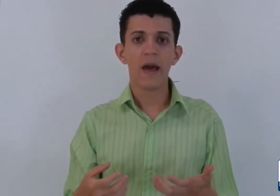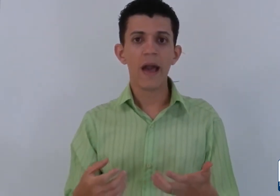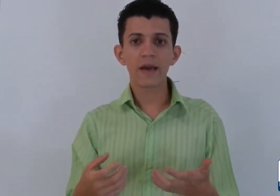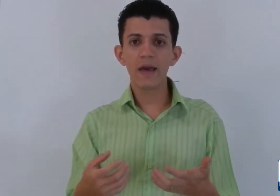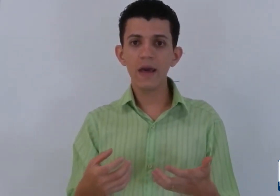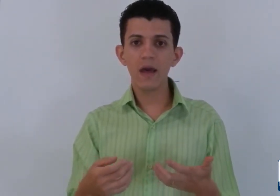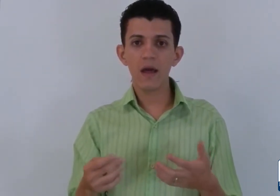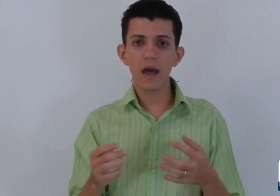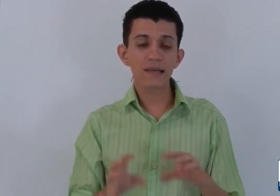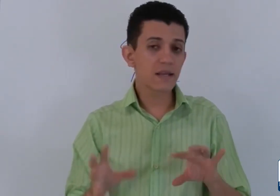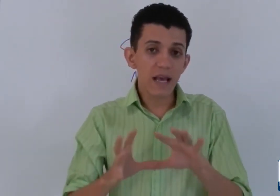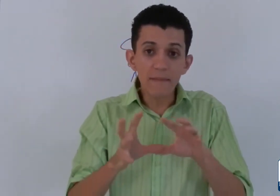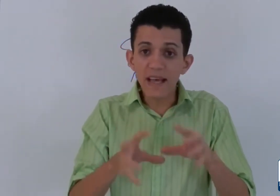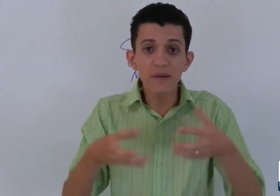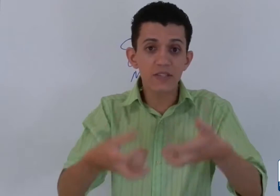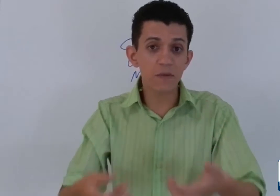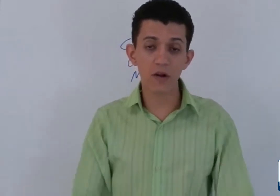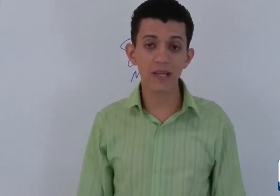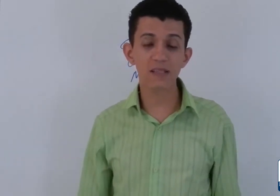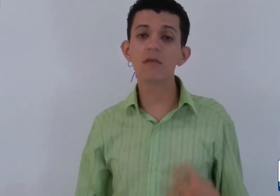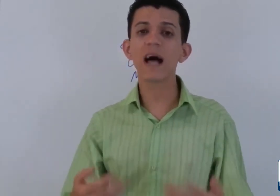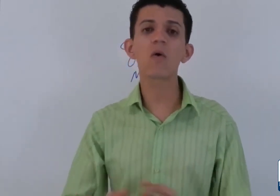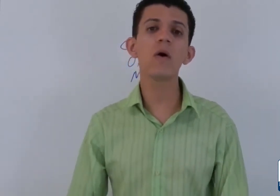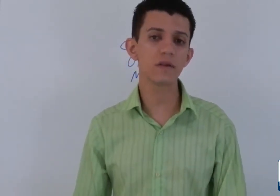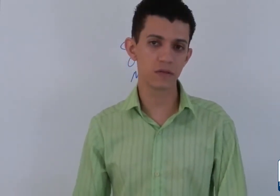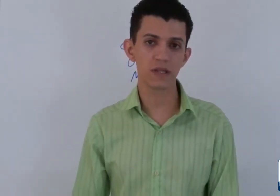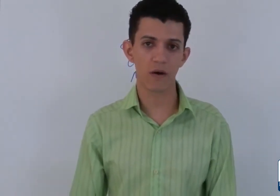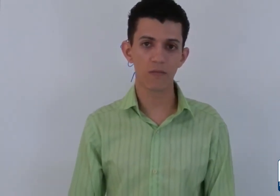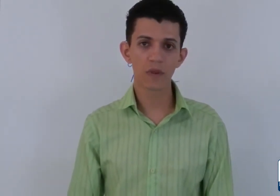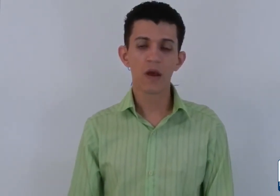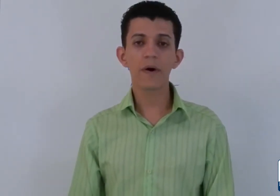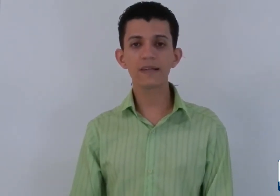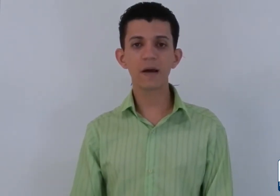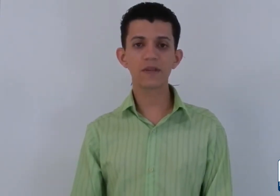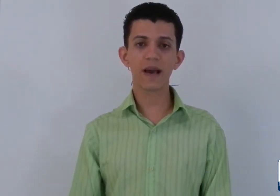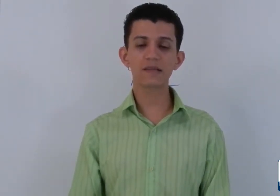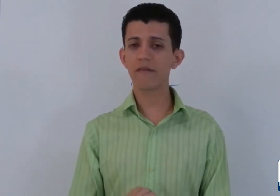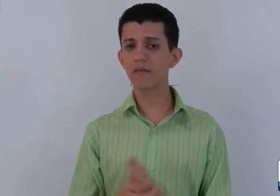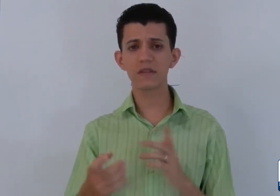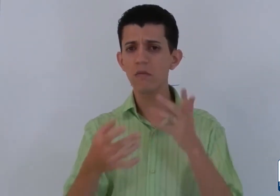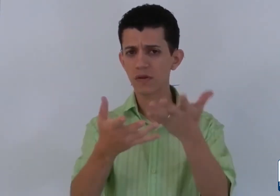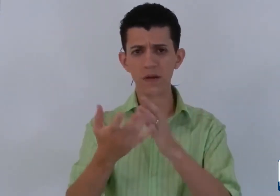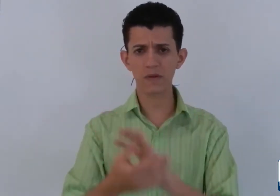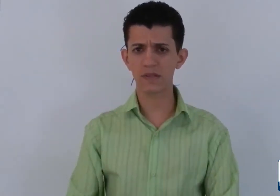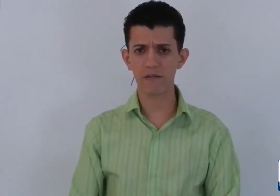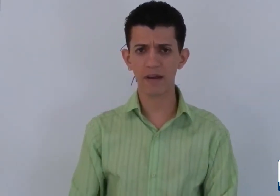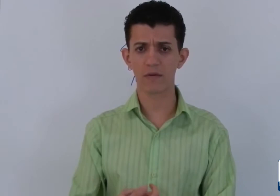em que mesmo esse tipo de anotação não dá conta do sinal. Por exemplo, você quer escrever um sinal muito simples de ser feito.